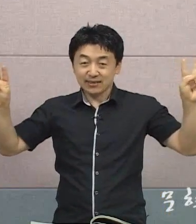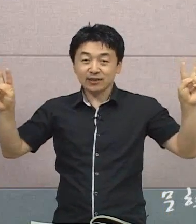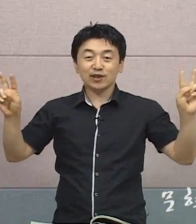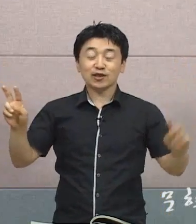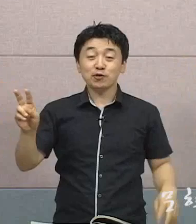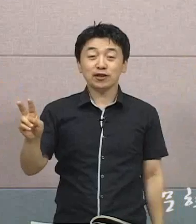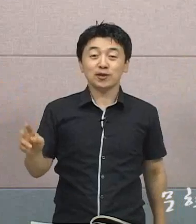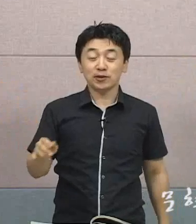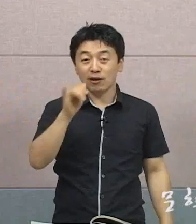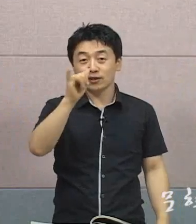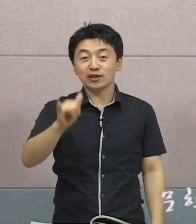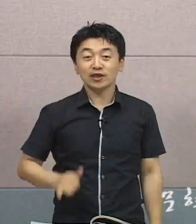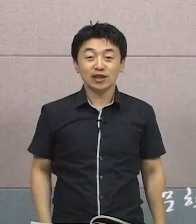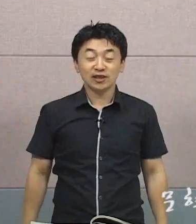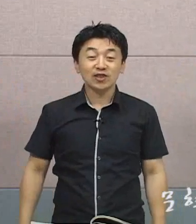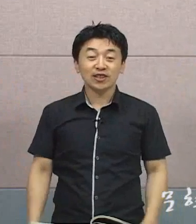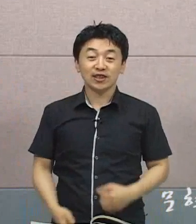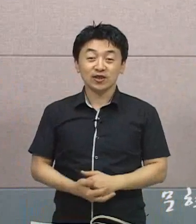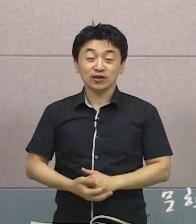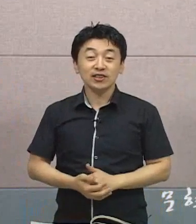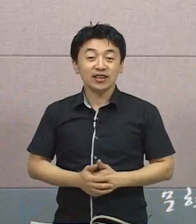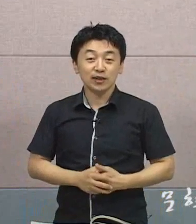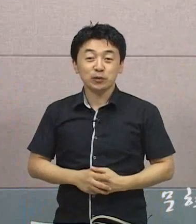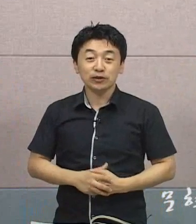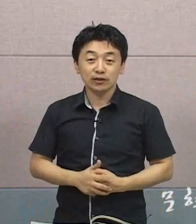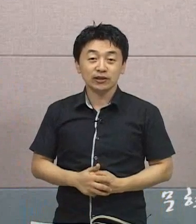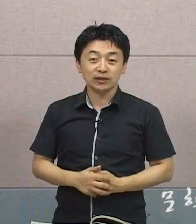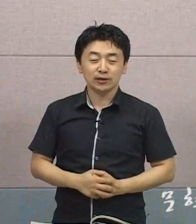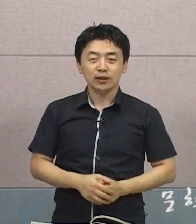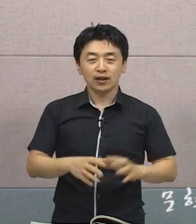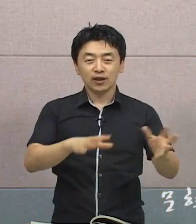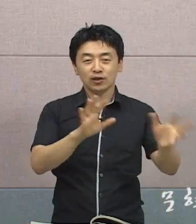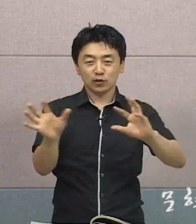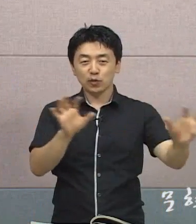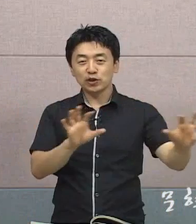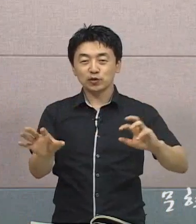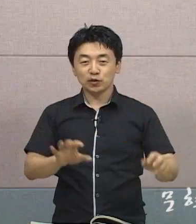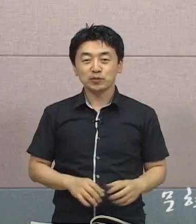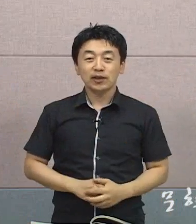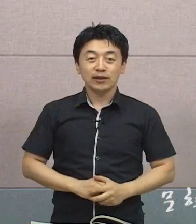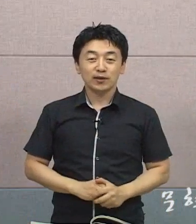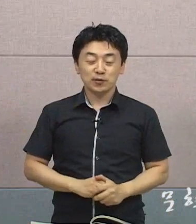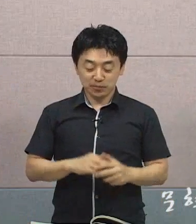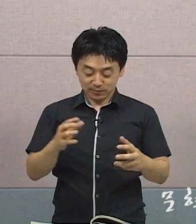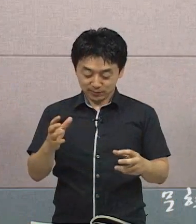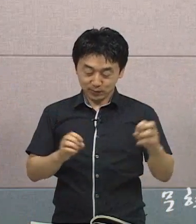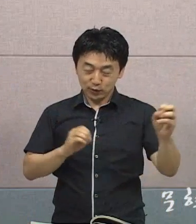그때 이렇게 사용을 하게 되면, 그때는 이게 이겼다가 되겠죠. 승리하다, 뭐 이런 단어가 되겠죠. 예. 그래서 그런 식으로 조금, 예, 좀